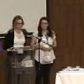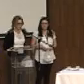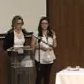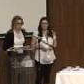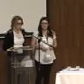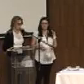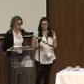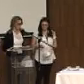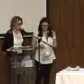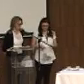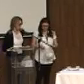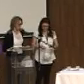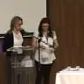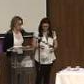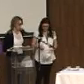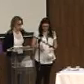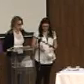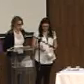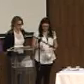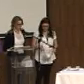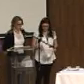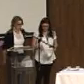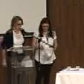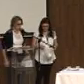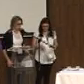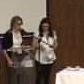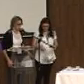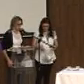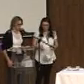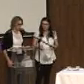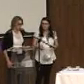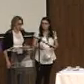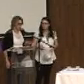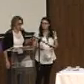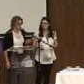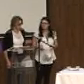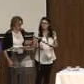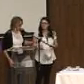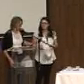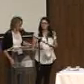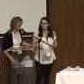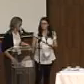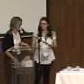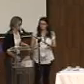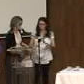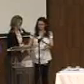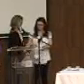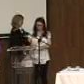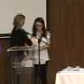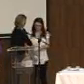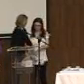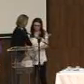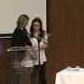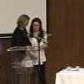Obrigada. Vamos para a terceira pergunta. Será respondida inicialmente pelo professor Conciani.